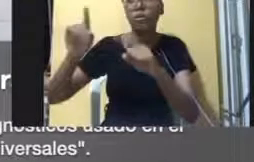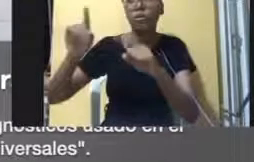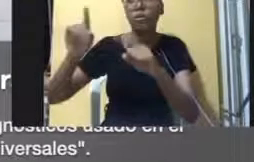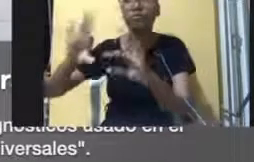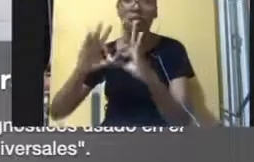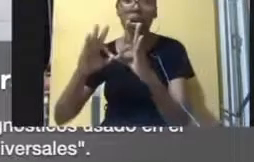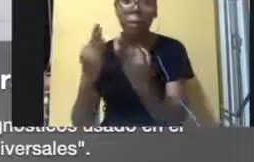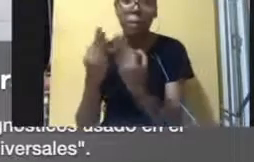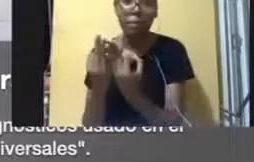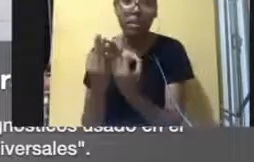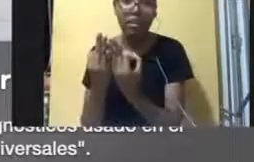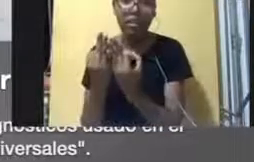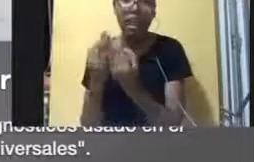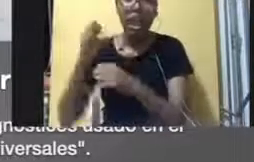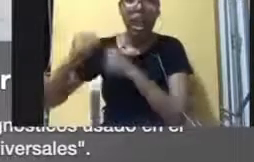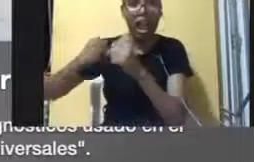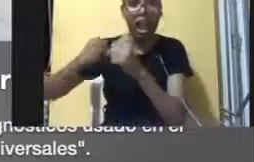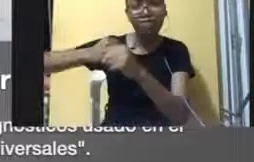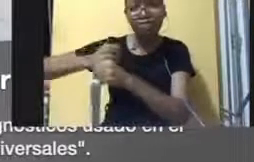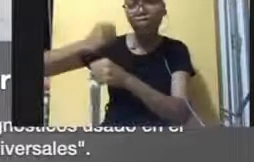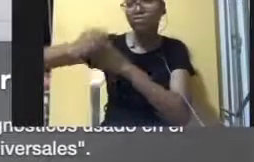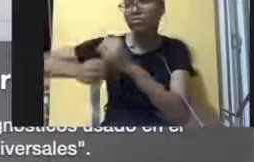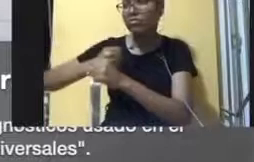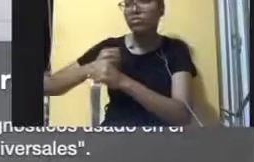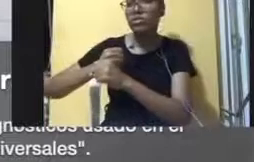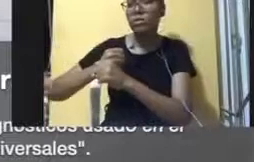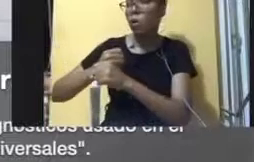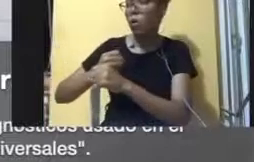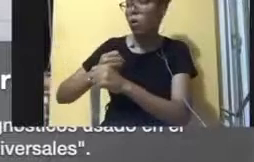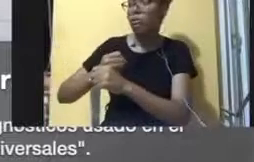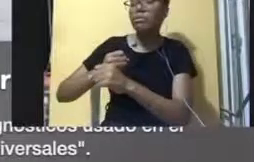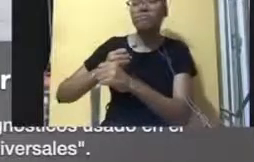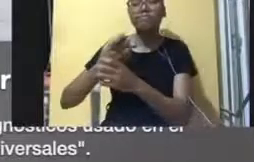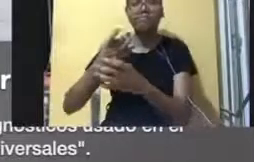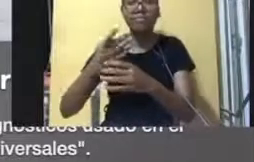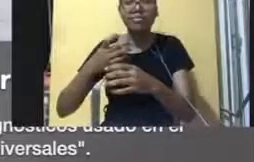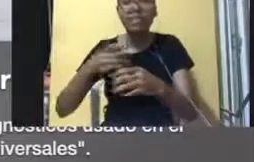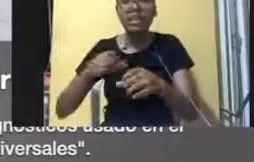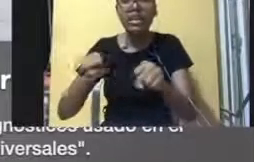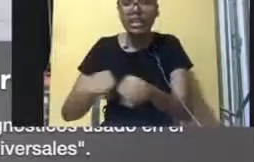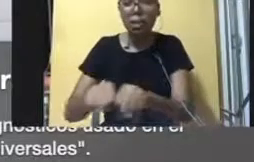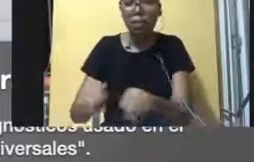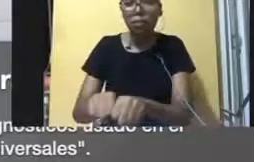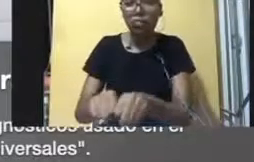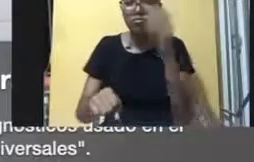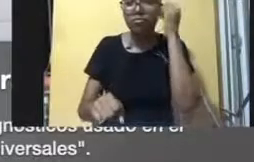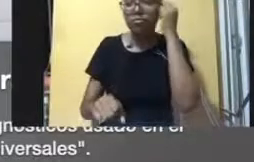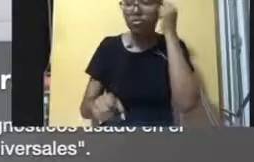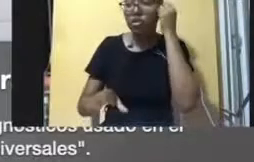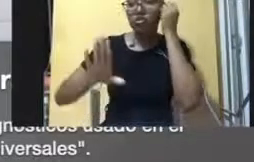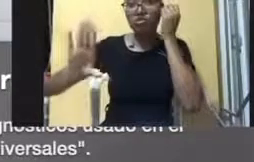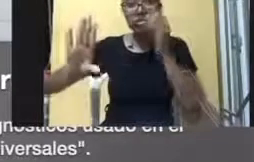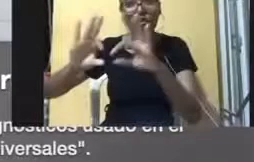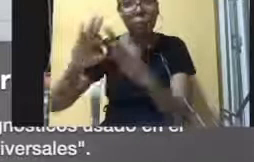años siempre hace zapatos, algo así, un trabajo, y la familia quiere que él hace ese